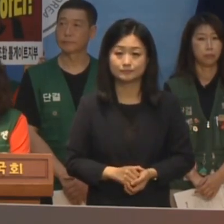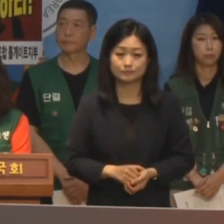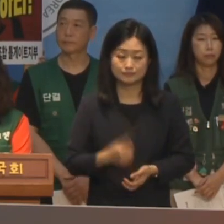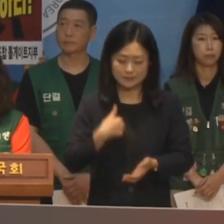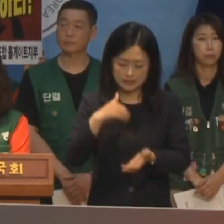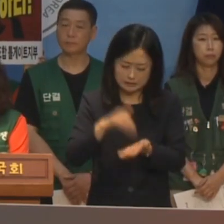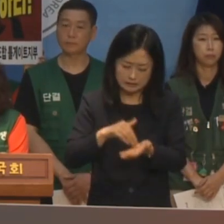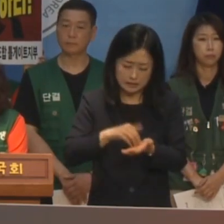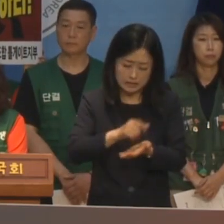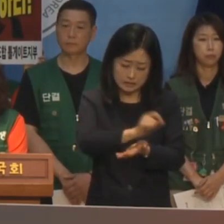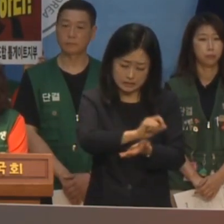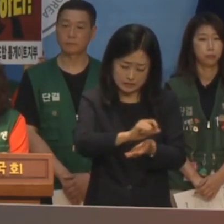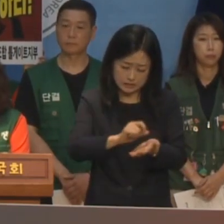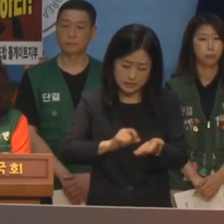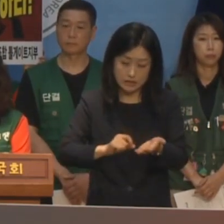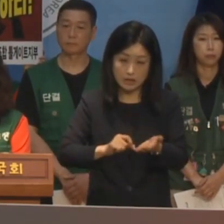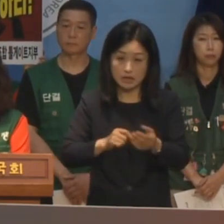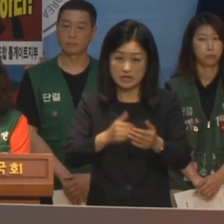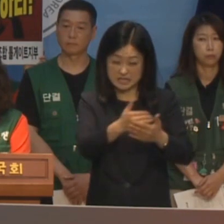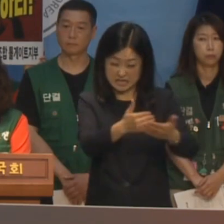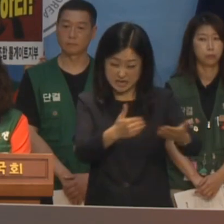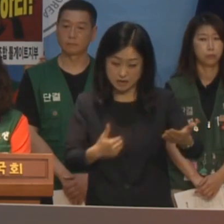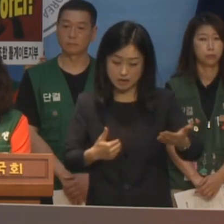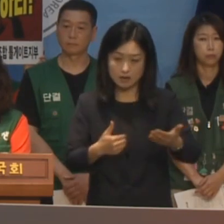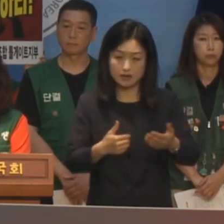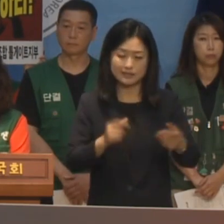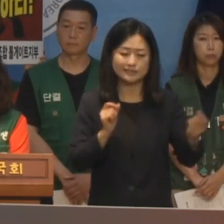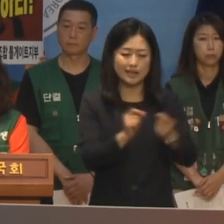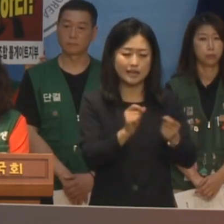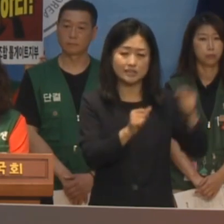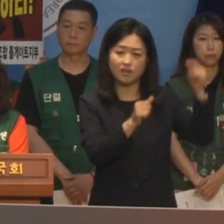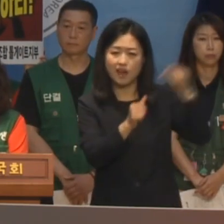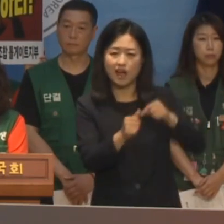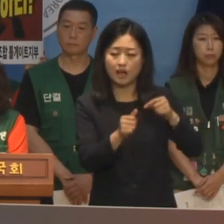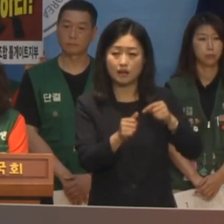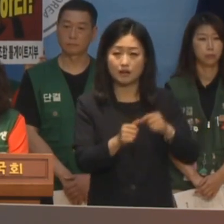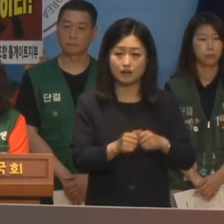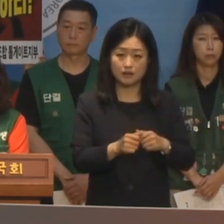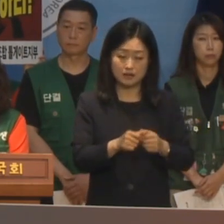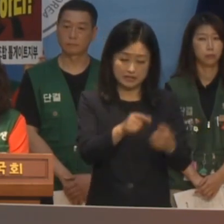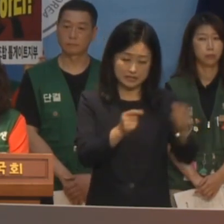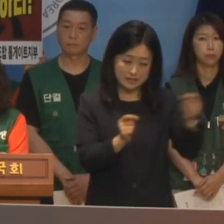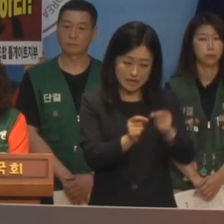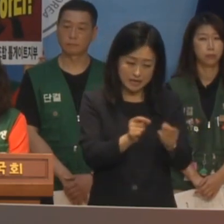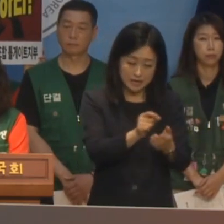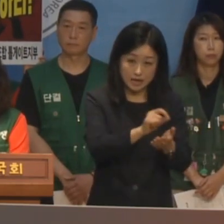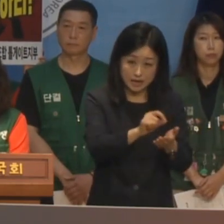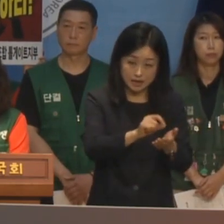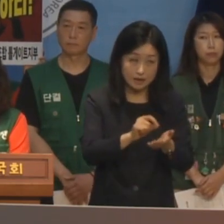경위서를 길게 쓰면 짧게 써라 반려하고 짧게 쓰면 길게 써라 반려했으며